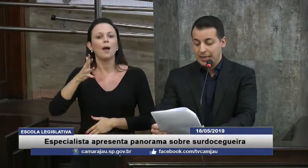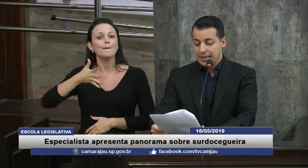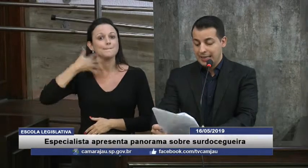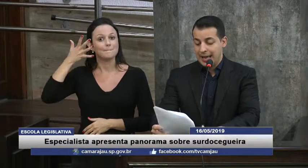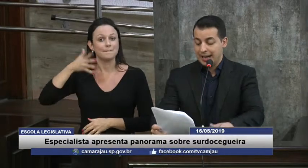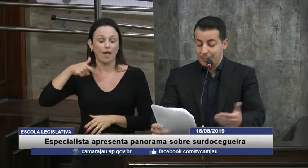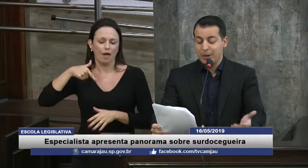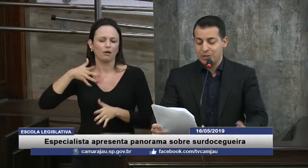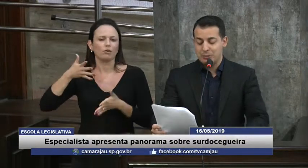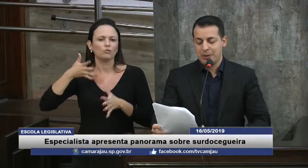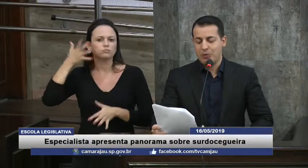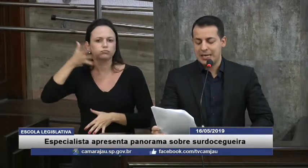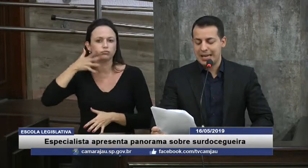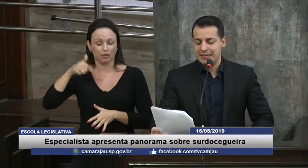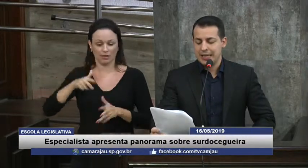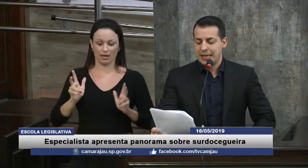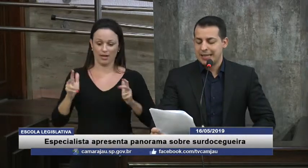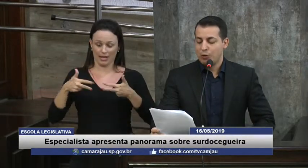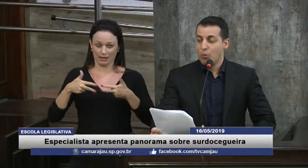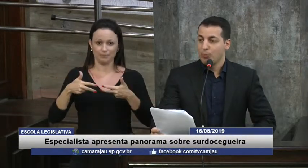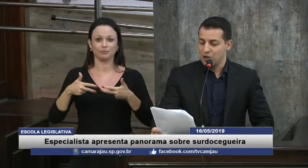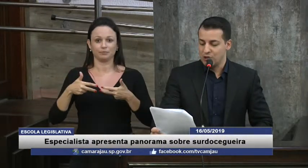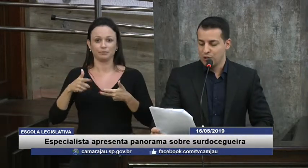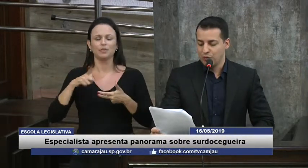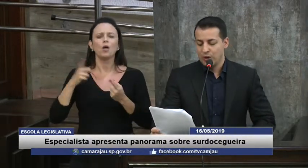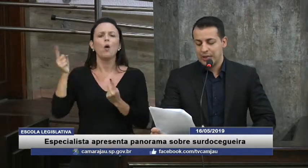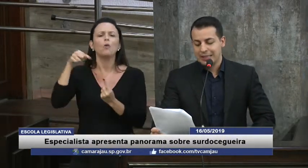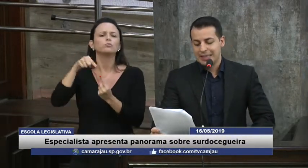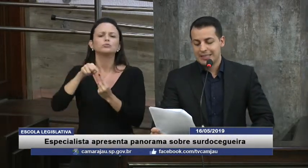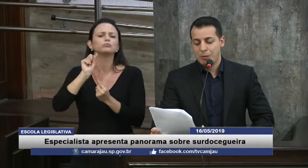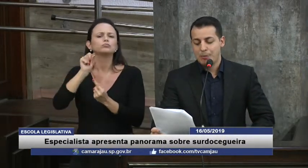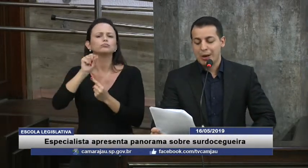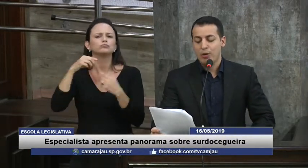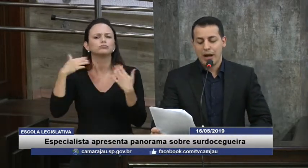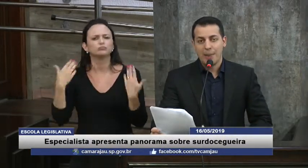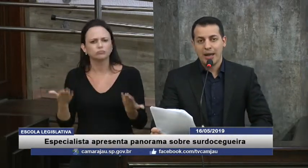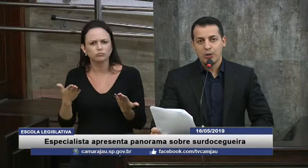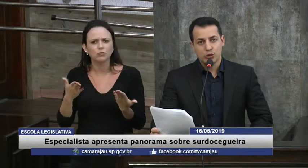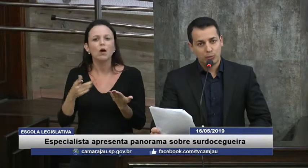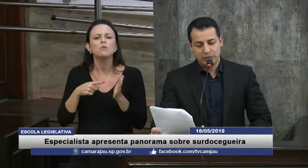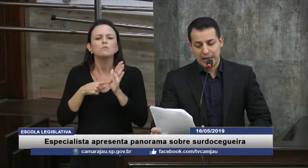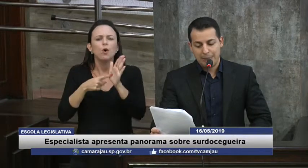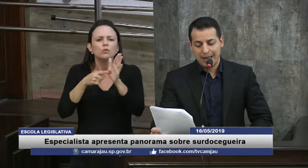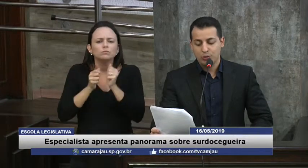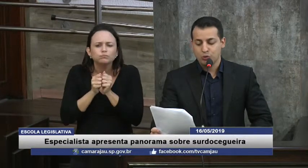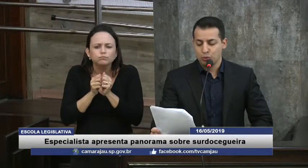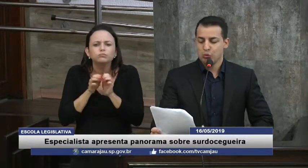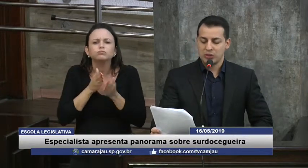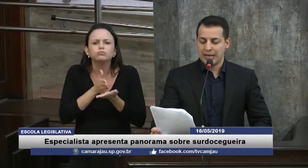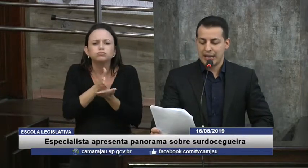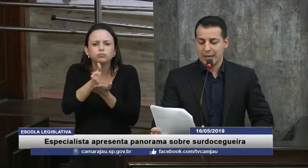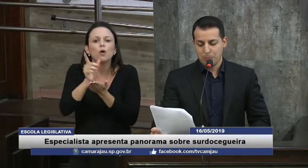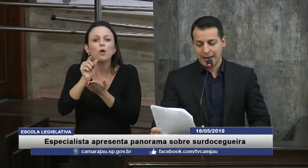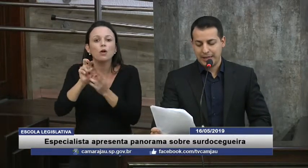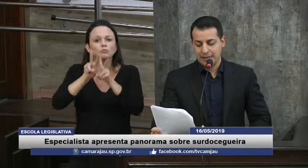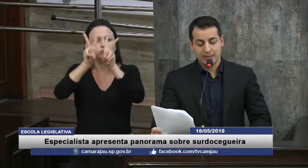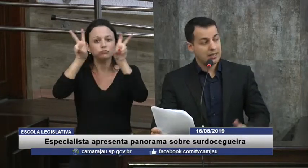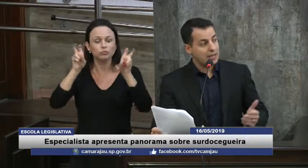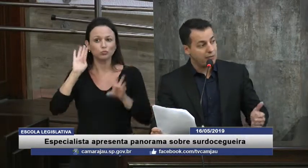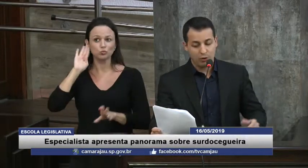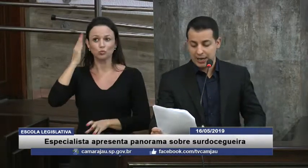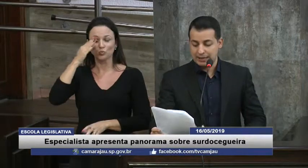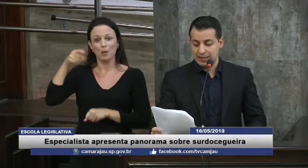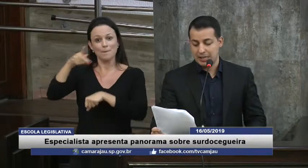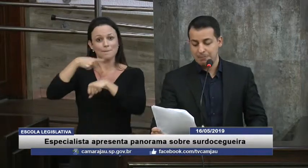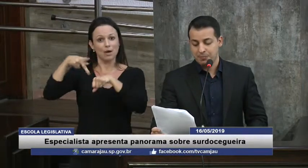Câmara, na Câmara Municipal, aliás, tem como objetivo traçar um panorama sobre o tema surdo-cegueira